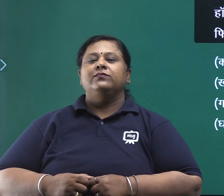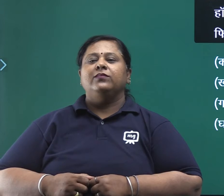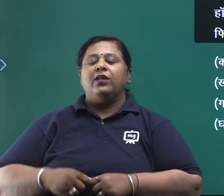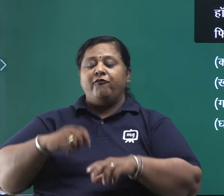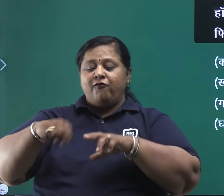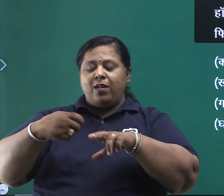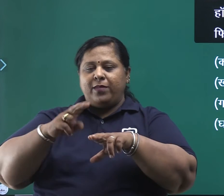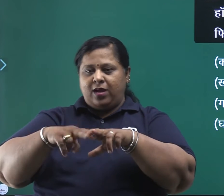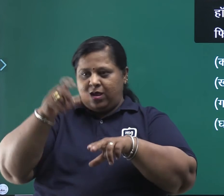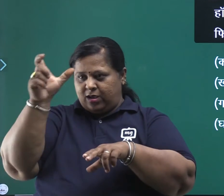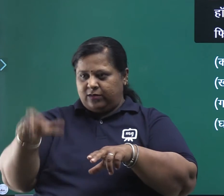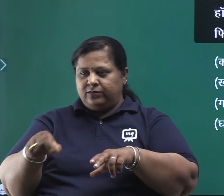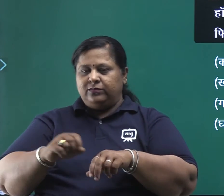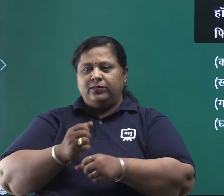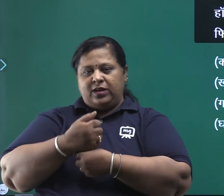फिल्मकार